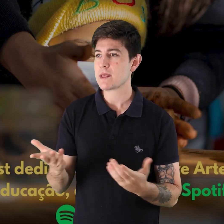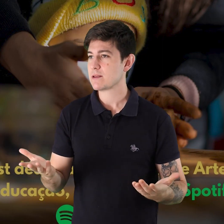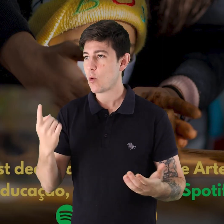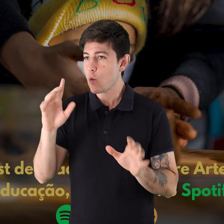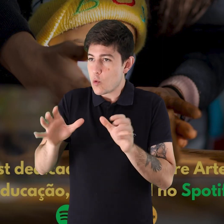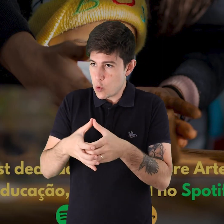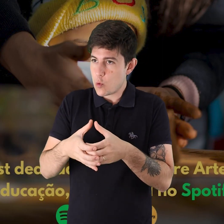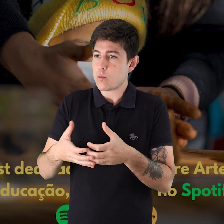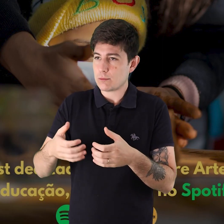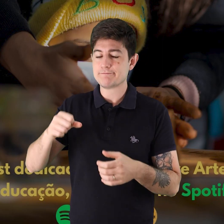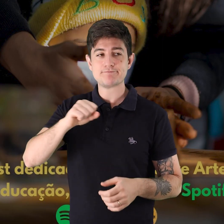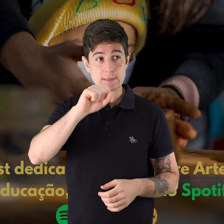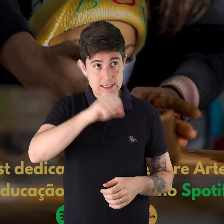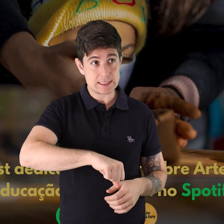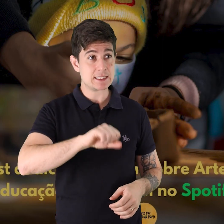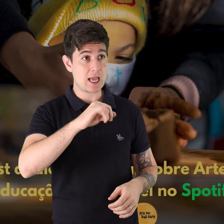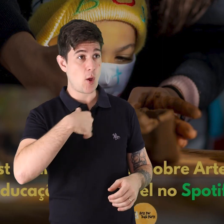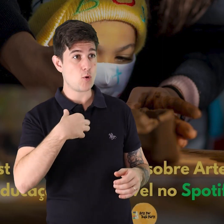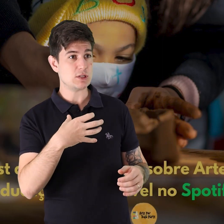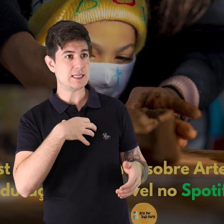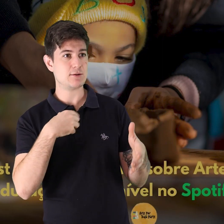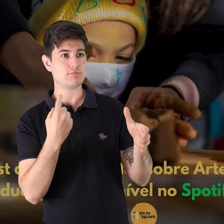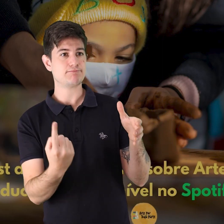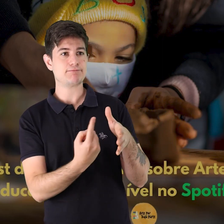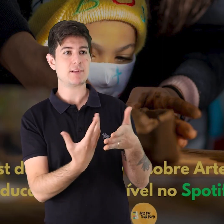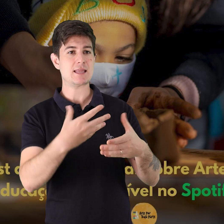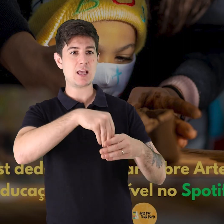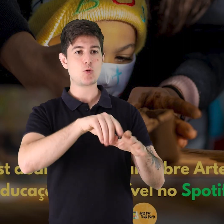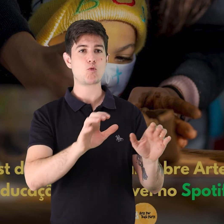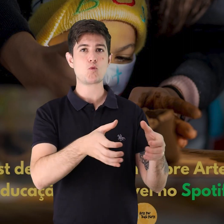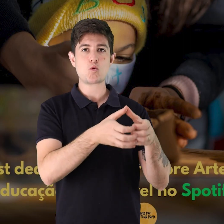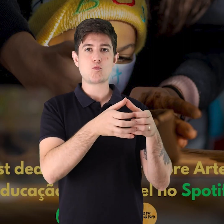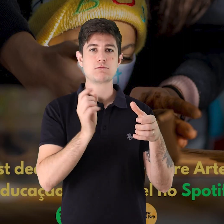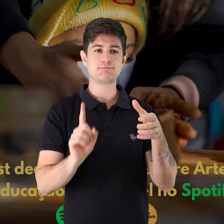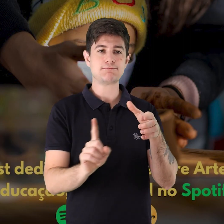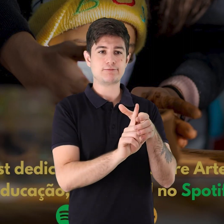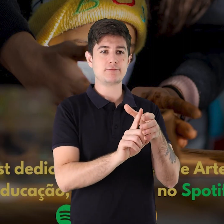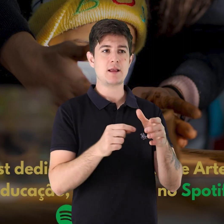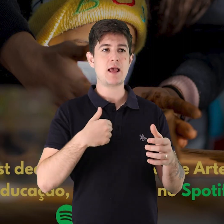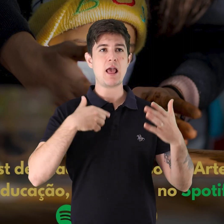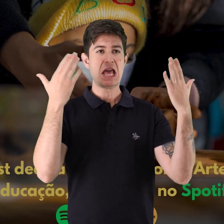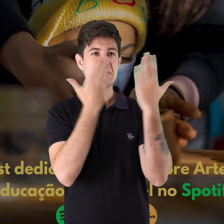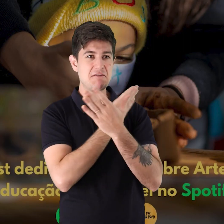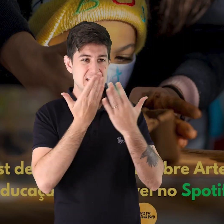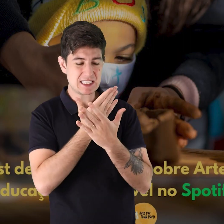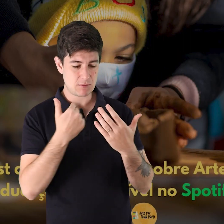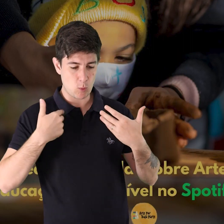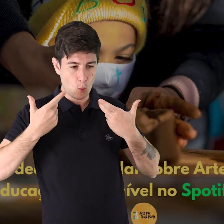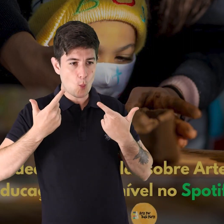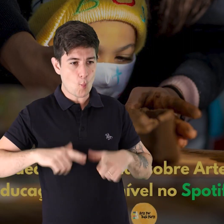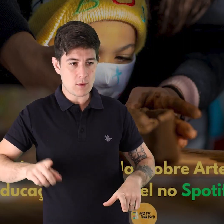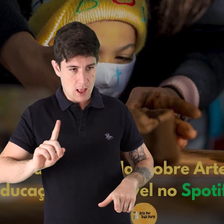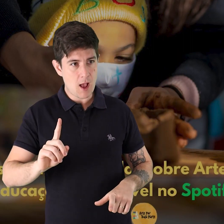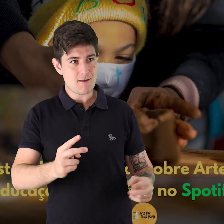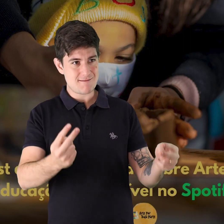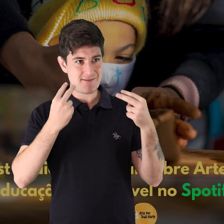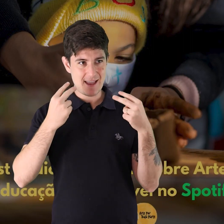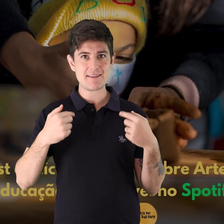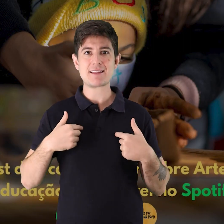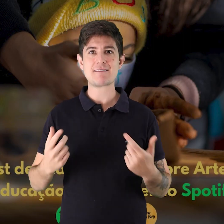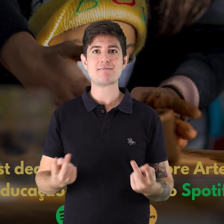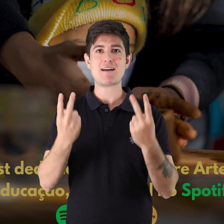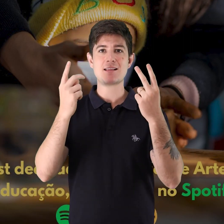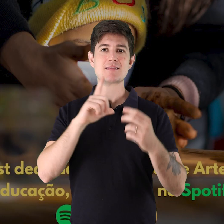não sei, de um grupo, né? É você se sentir, como se a gente fosse, é como se você não fosse invisível, né, Patrícia?